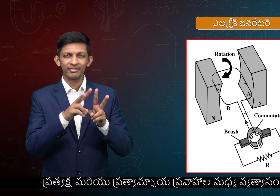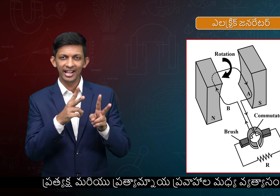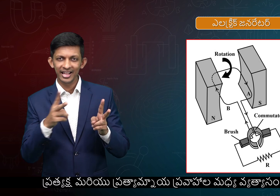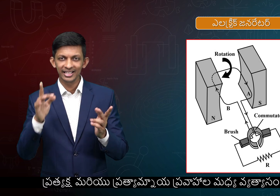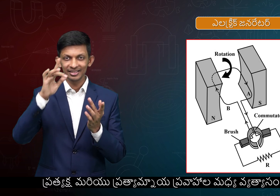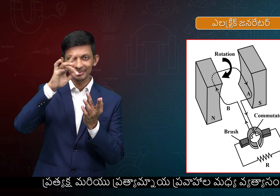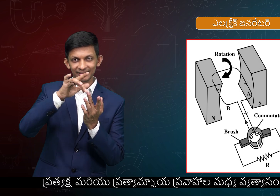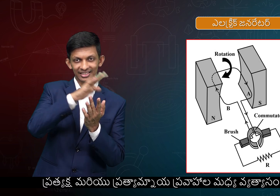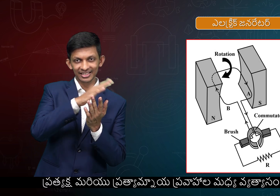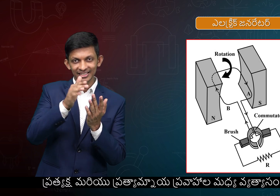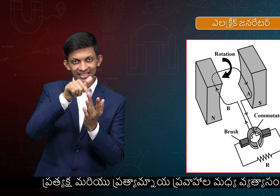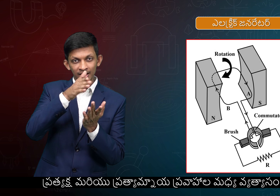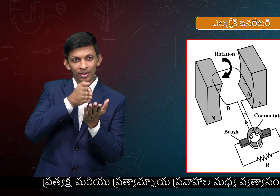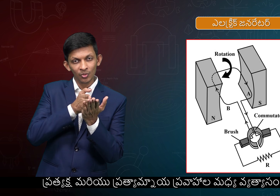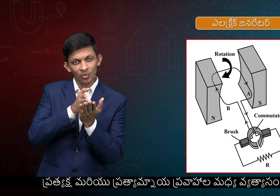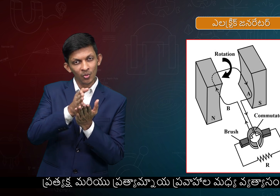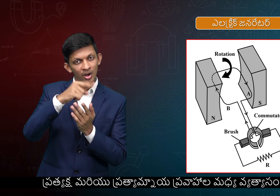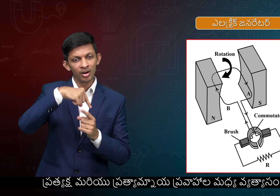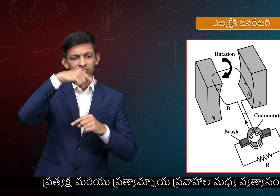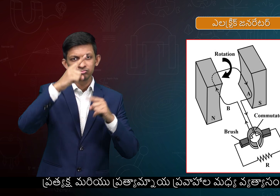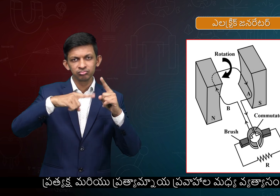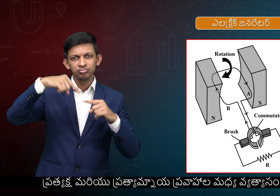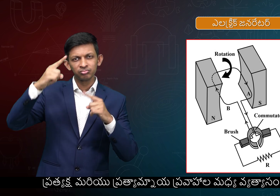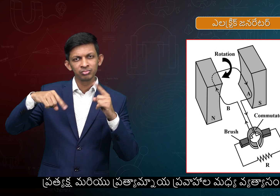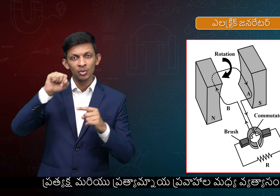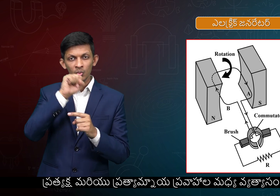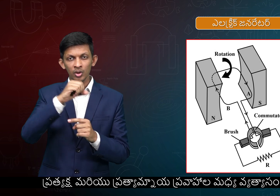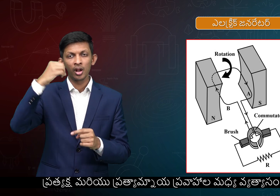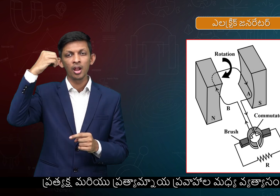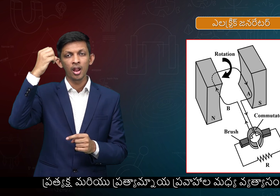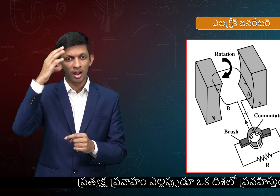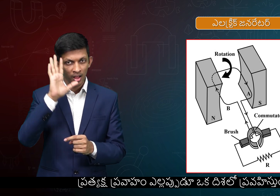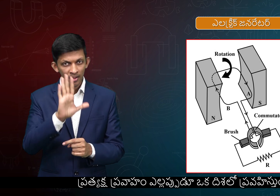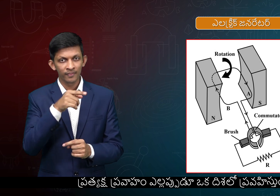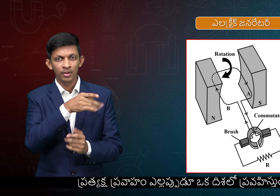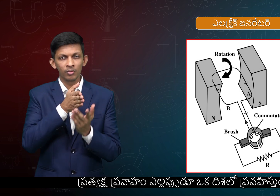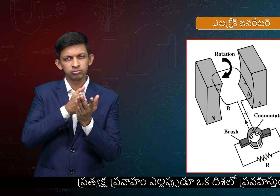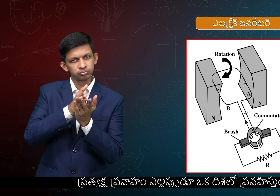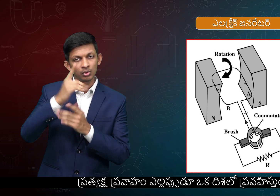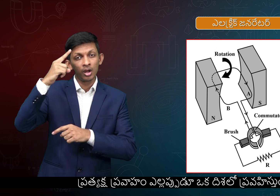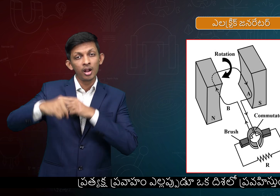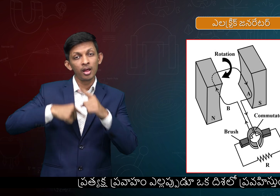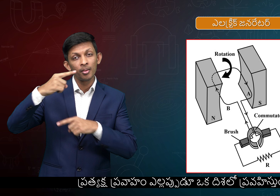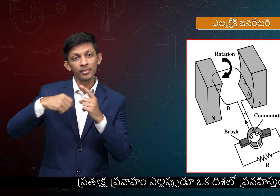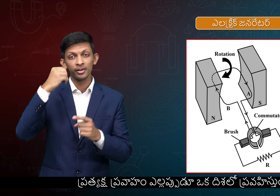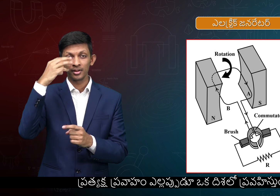ప్రత్యక్ష మరియు ప్రత్యామ్నాయ ప్రవాహాల మధ్య వ్యత్యాసం ఏమిటంటే ప్రత్యక్ష ప్రవాహం ఎల్లప్పుడూ ఒక